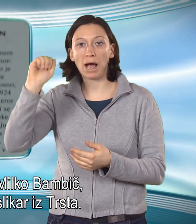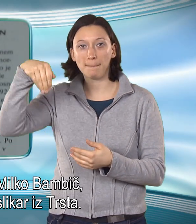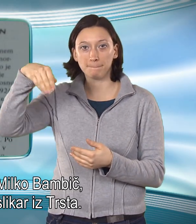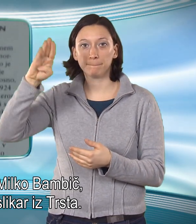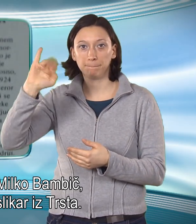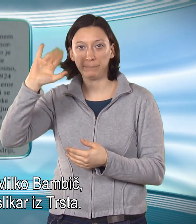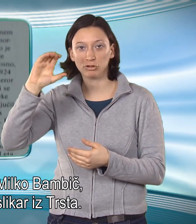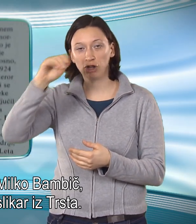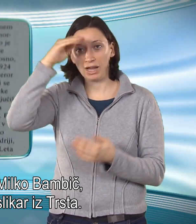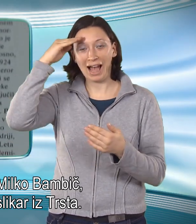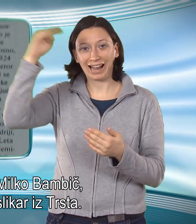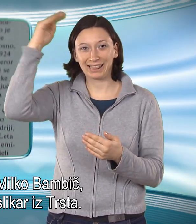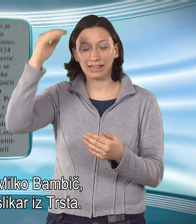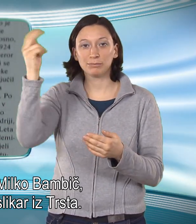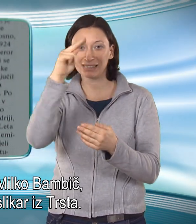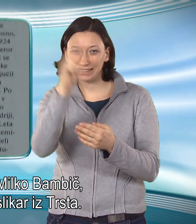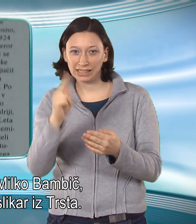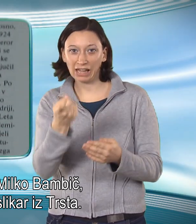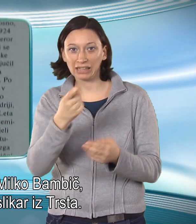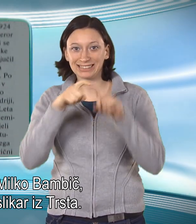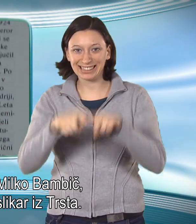Bambič, akademski slikar iz Trsta.